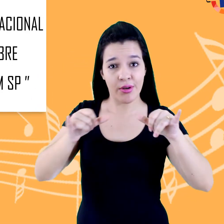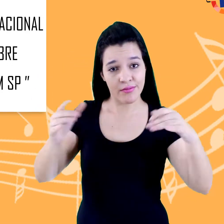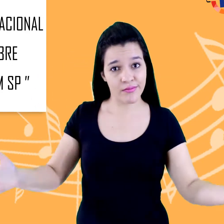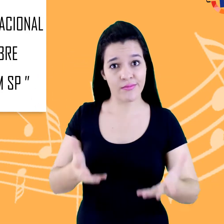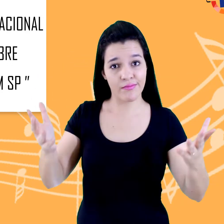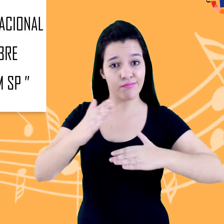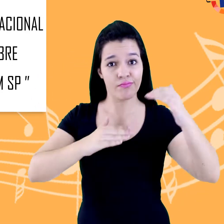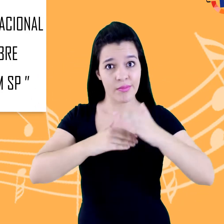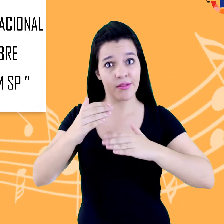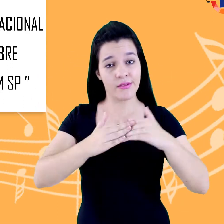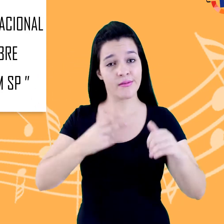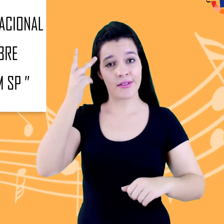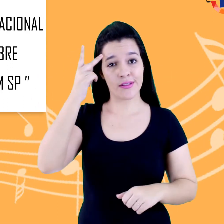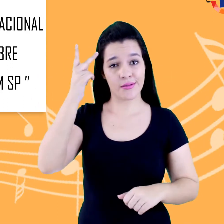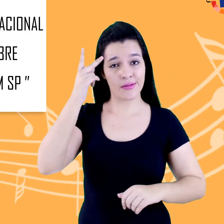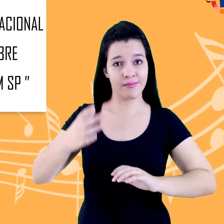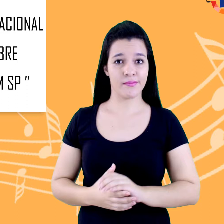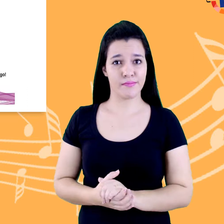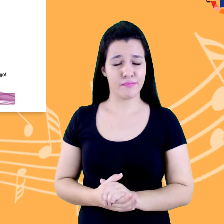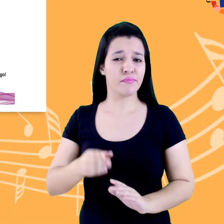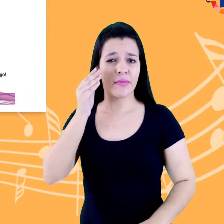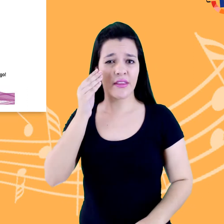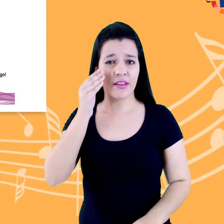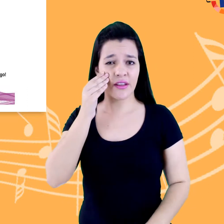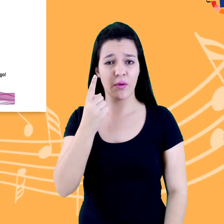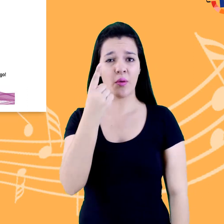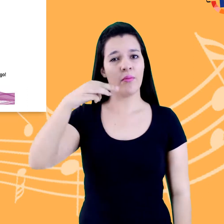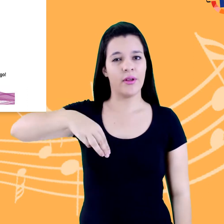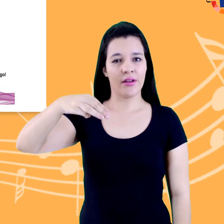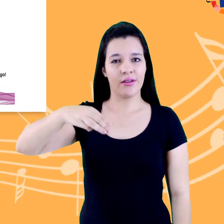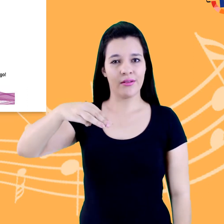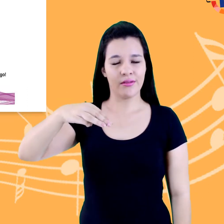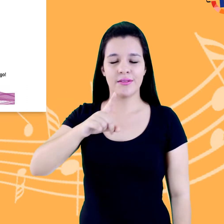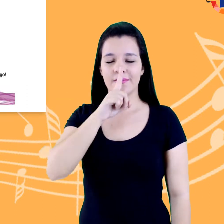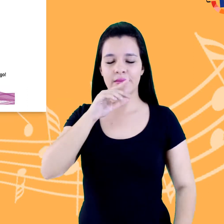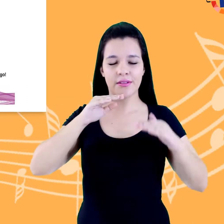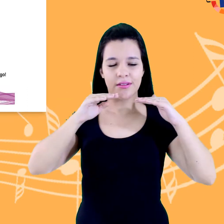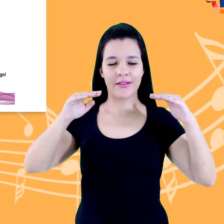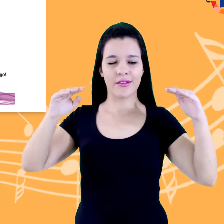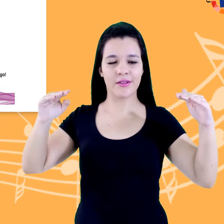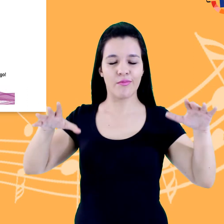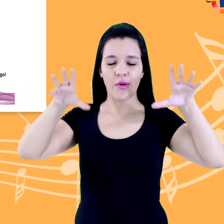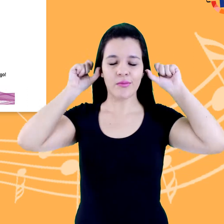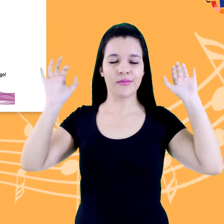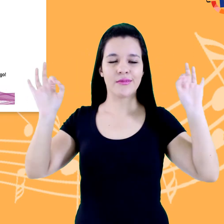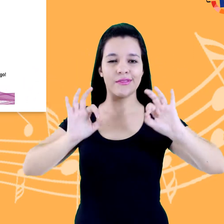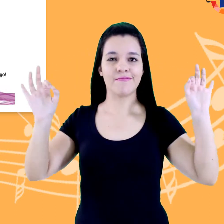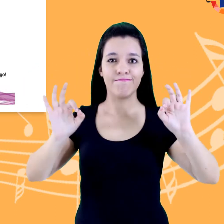Ficar 60 segundos em silêncio para demonstrar o impacto do ruído na vida cotidiana da